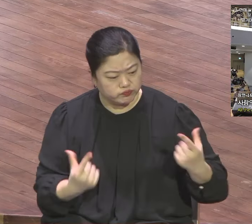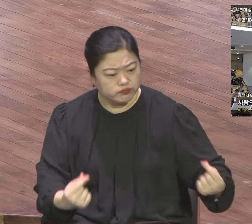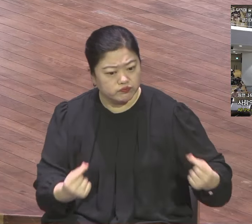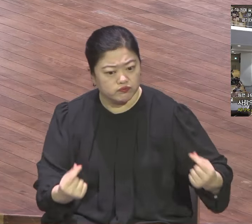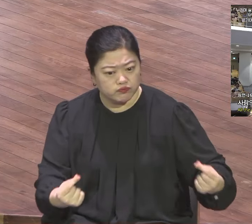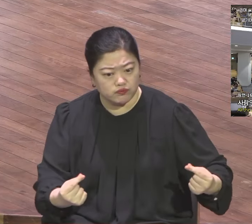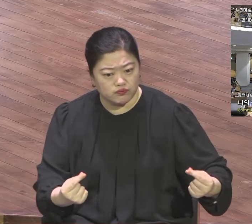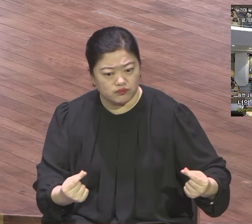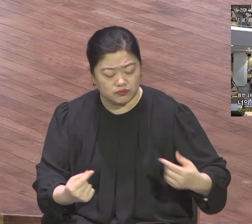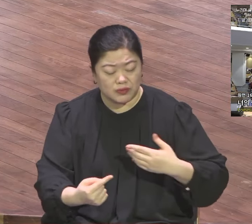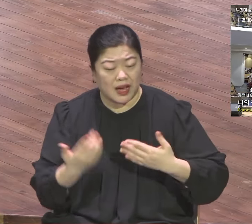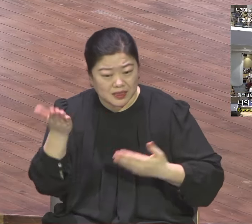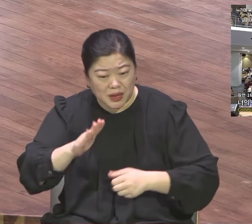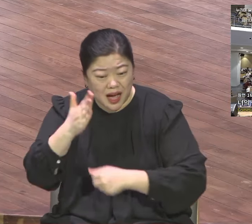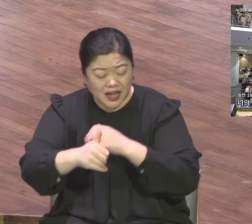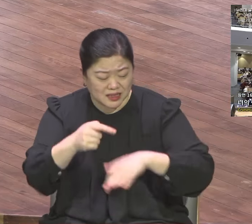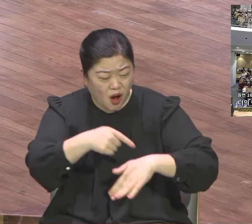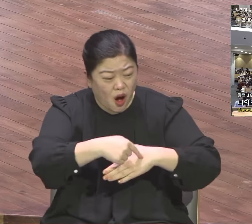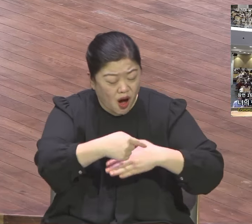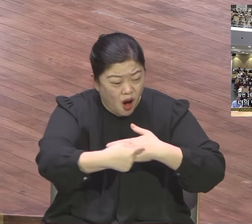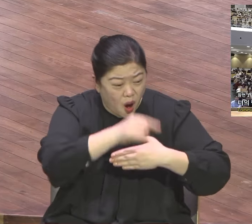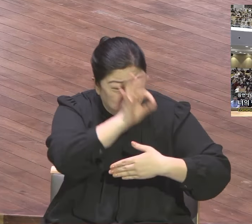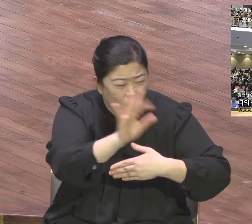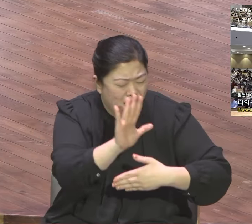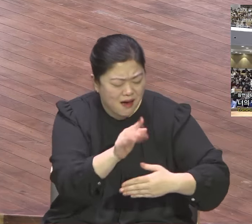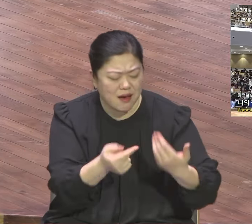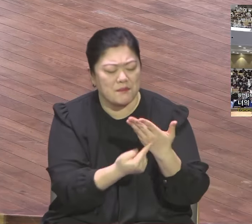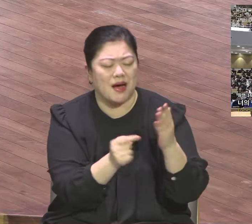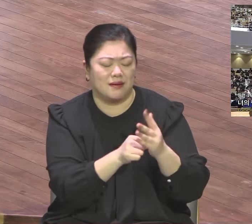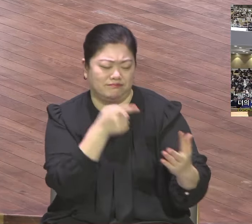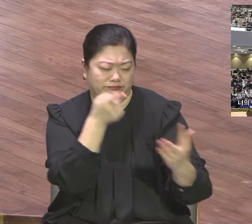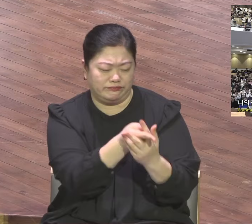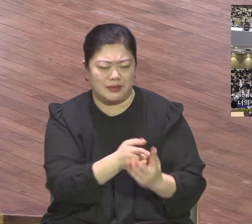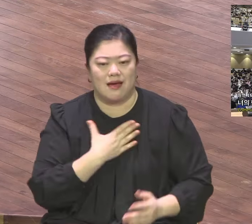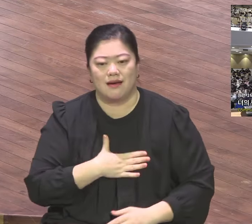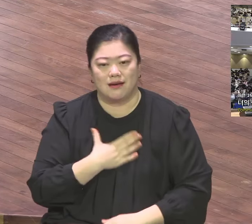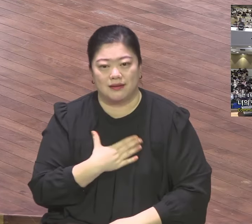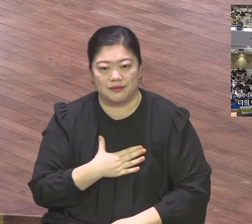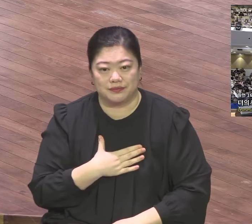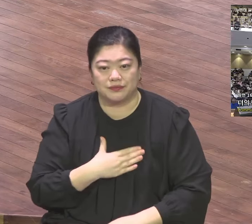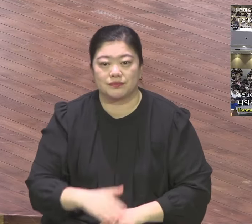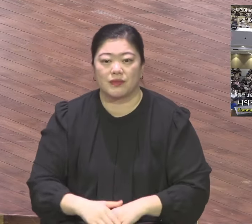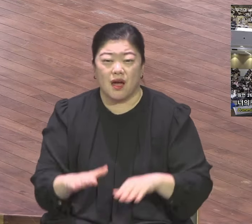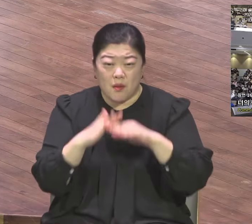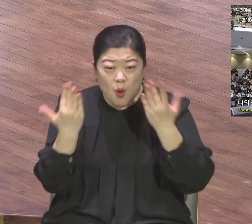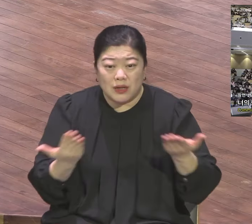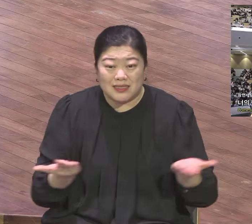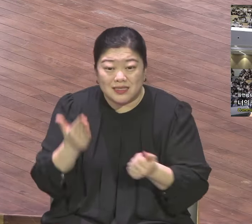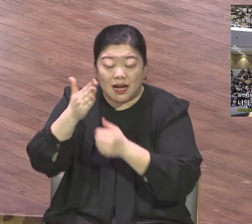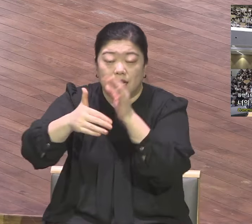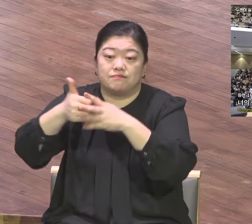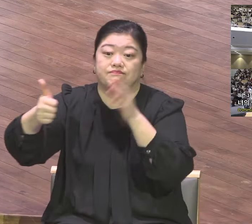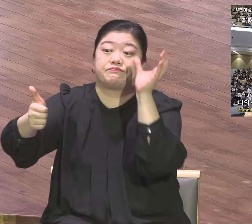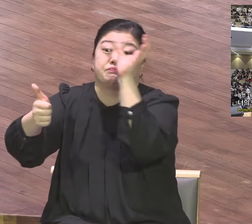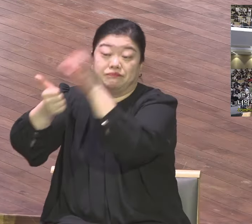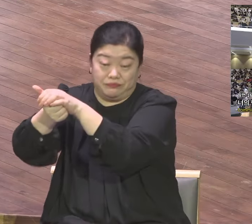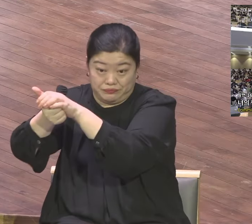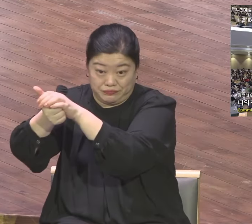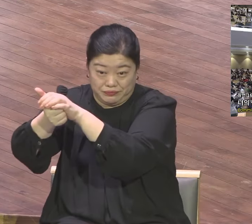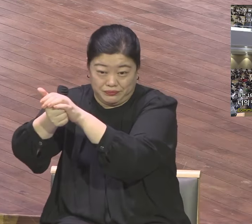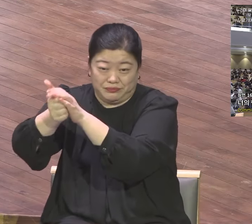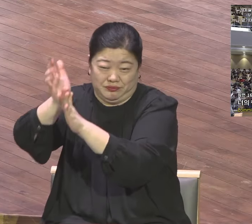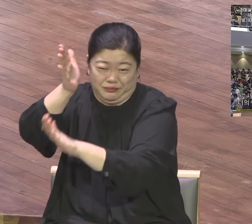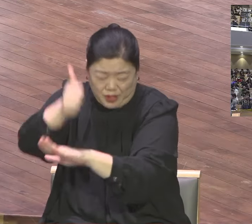심령을 감찰하시느니라. 너의 행사를 여호와께 맡기라. 그리하면 너가 경영하는 것이